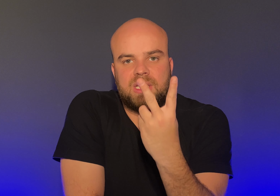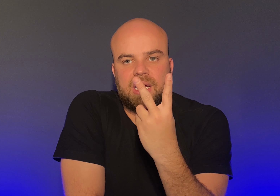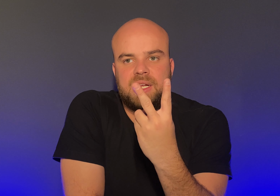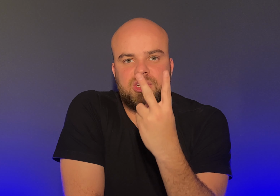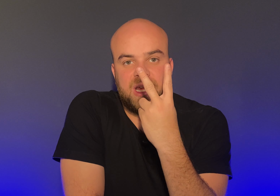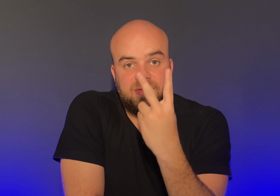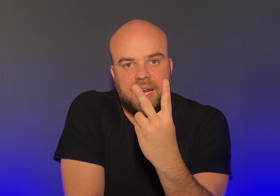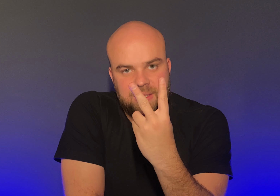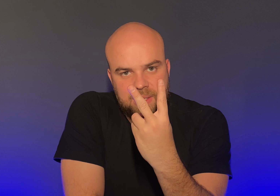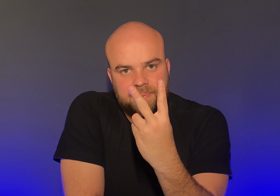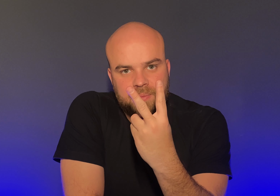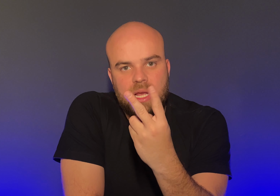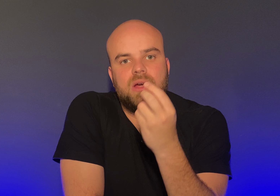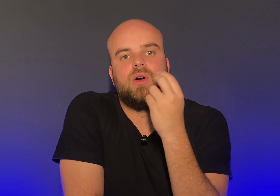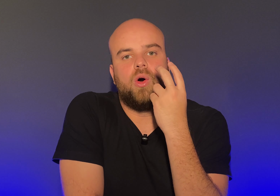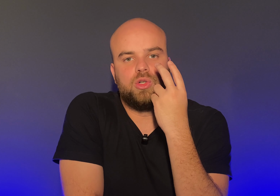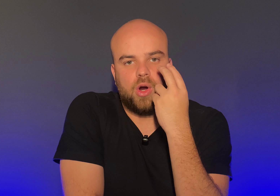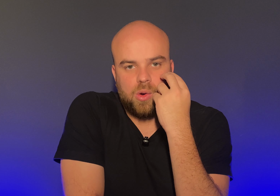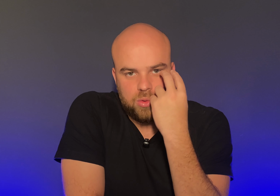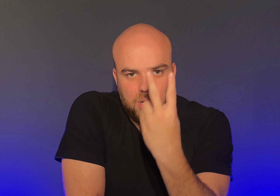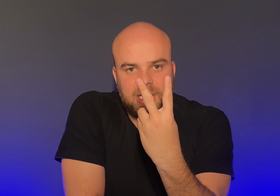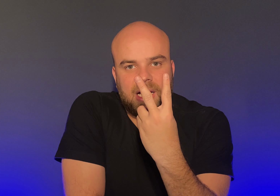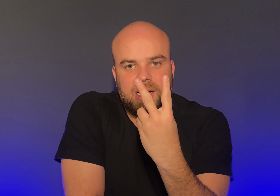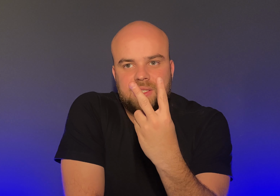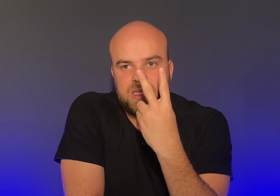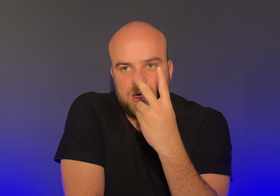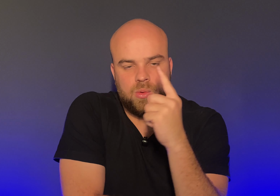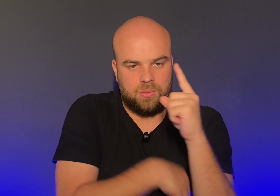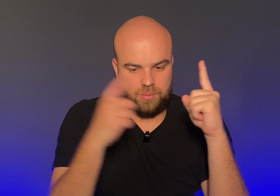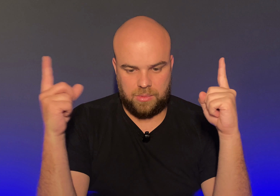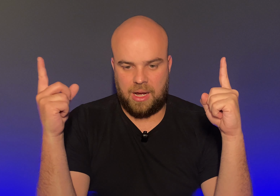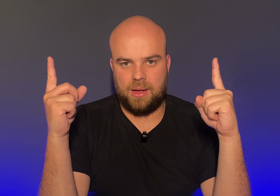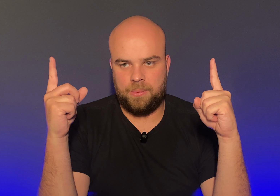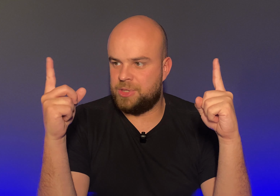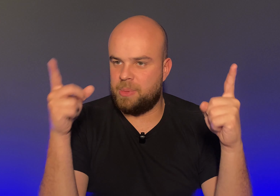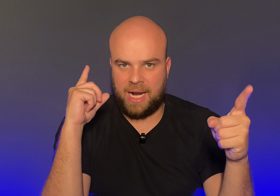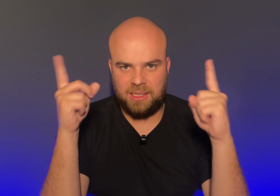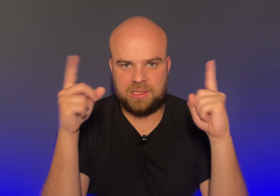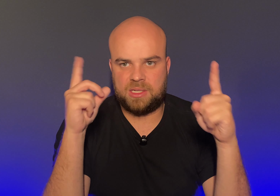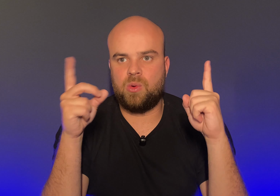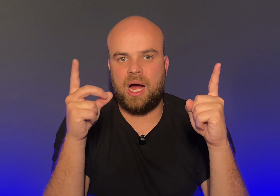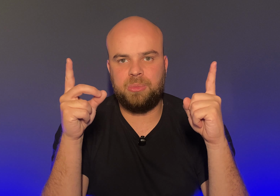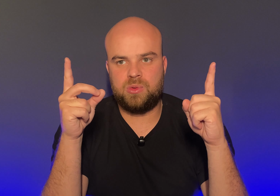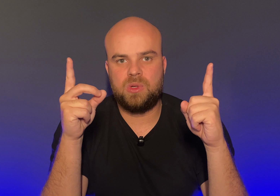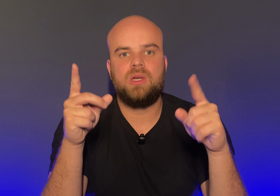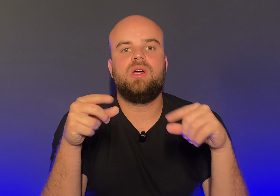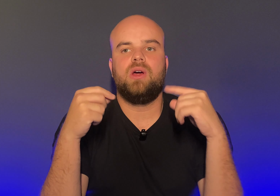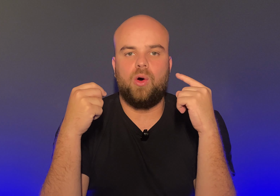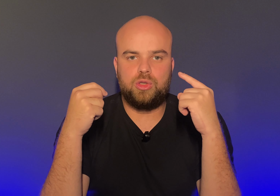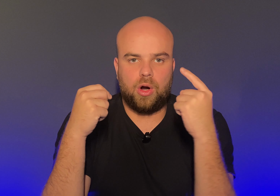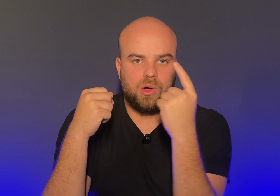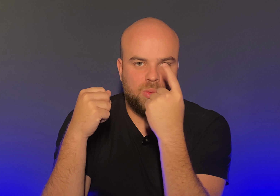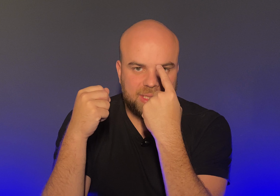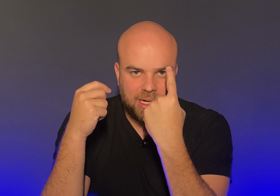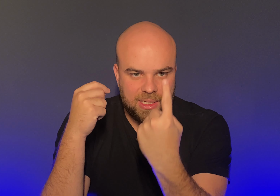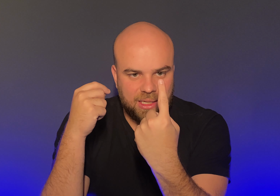dois atacantes de referência ou joga com dois atacantes que são liberados que são rápidos ou joga com atacante